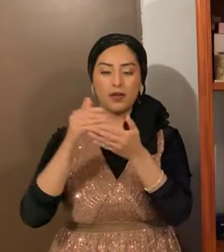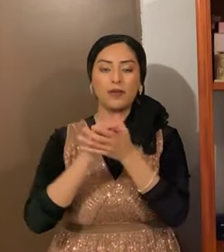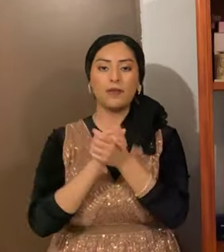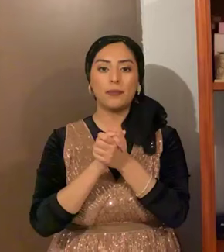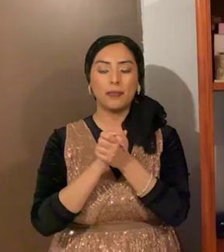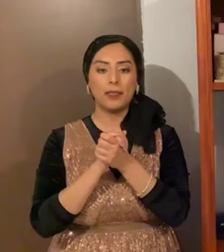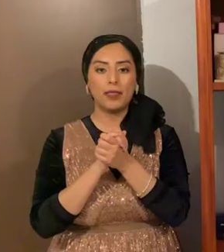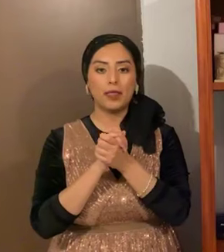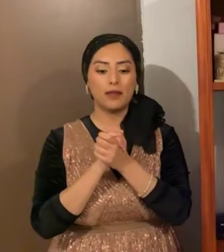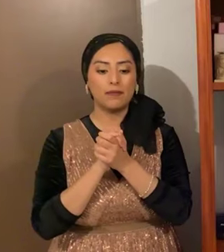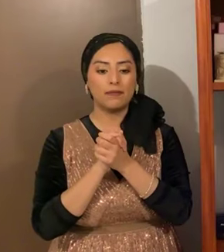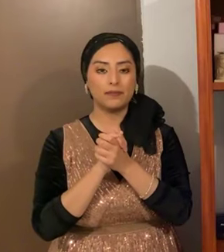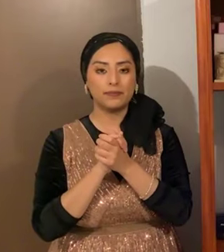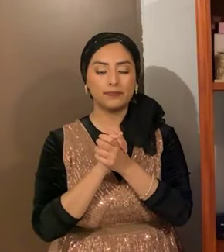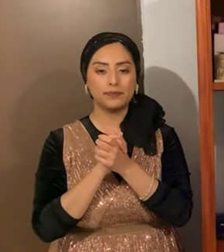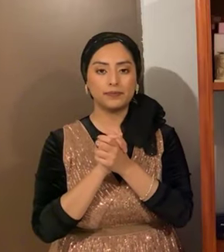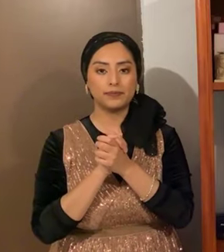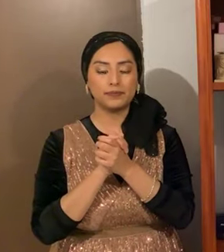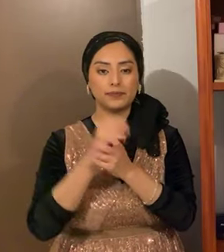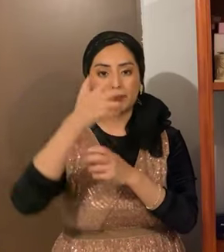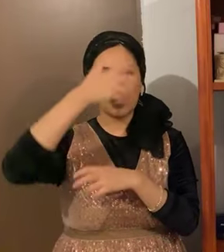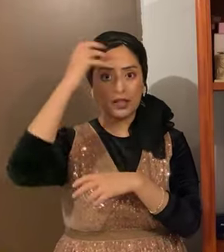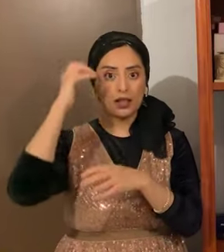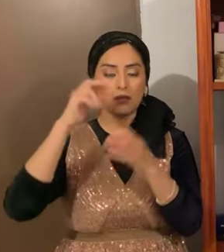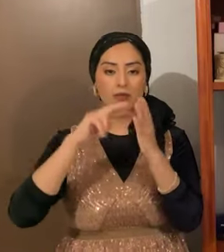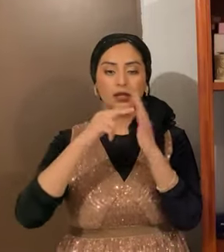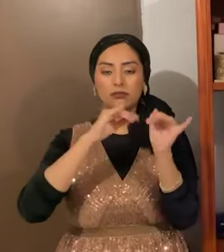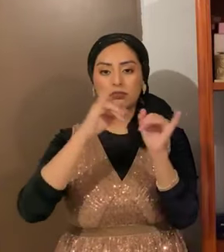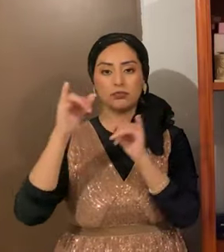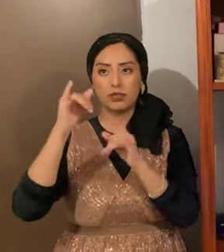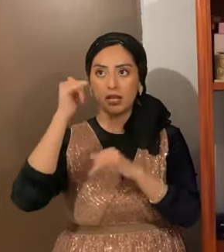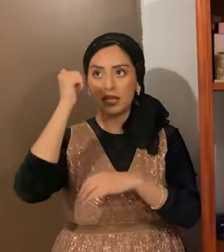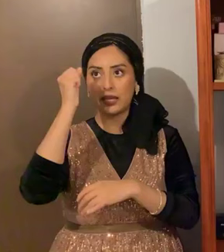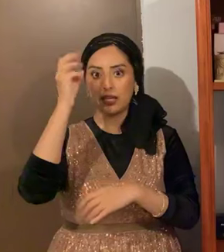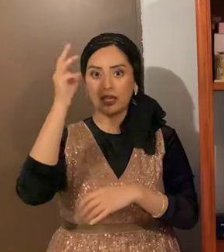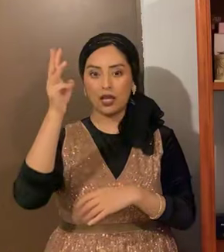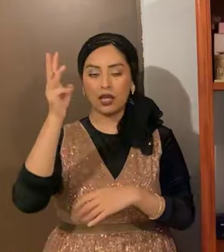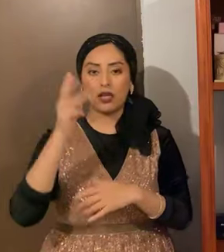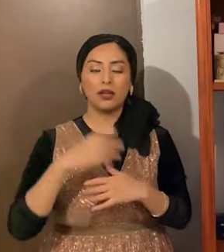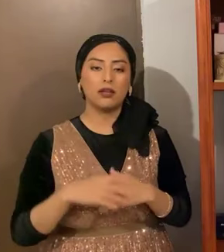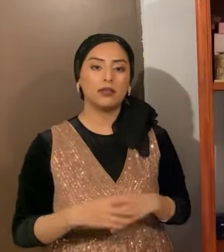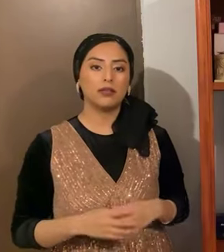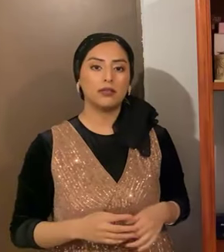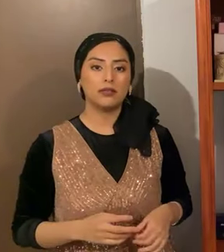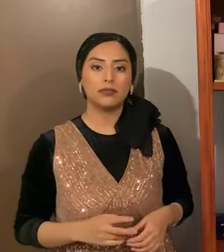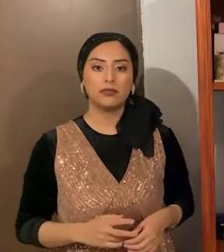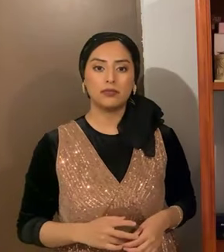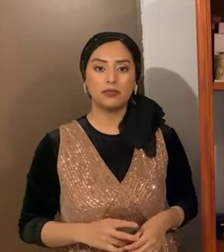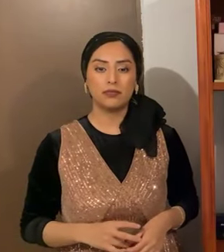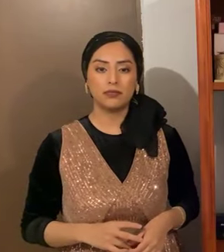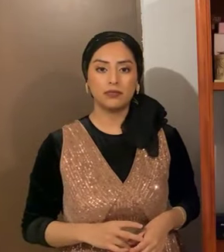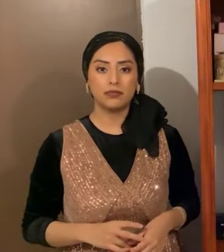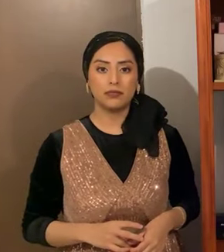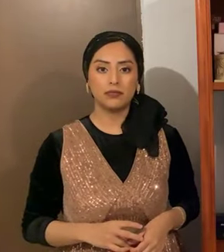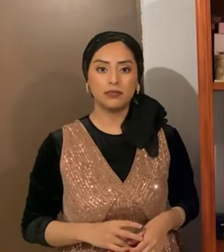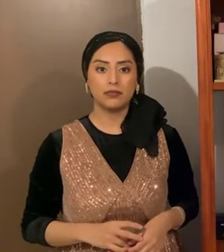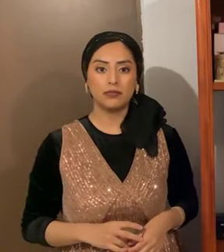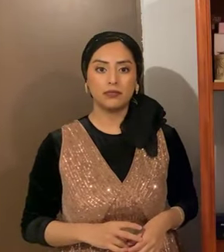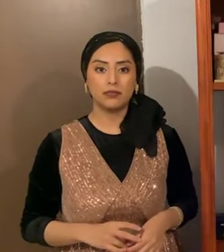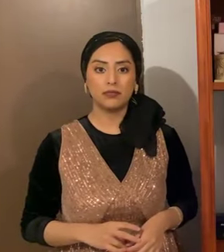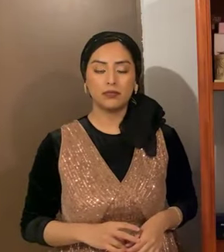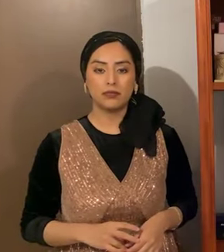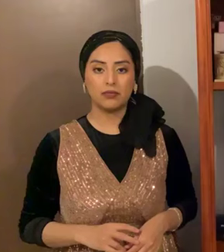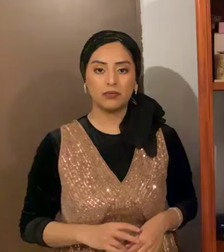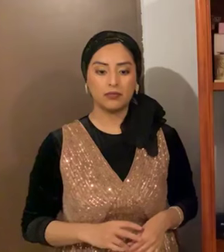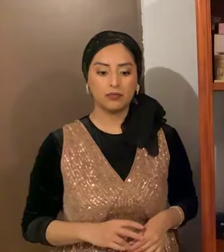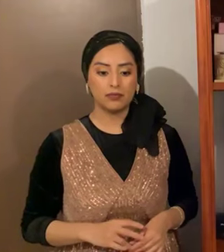está en Leo, que significa Yahshua, Hamashiach, el león de la tribu de Judá. Perdón, no es el rugiente, es el